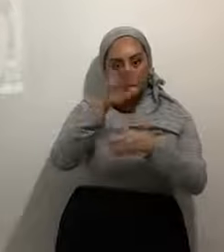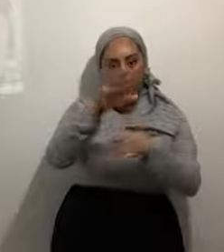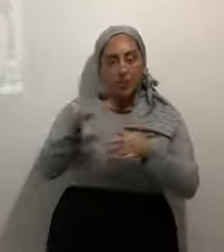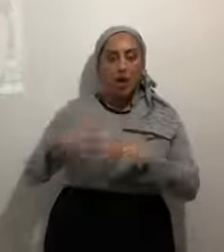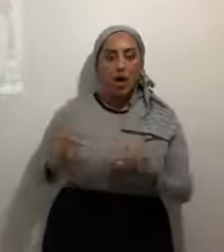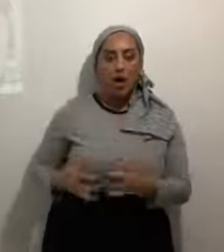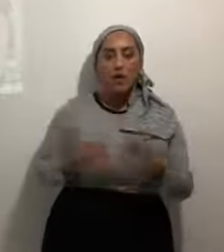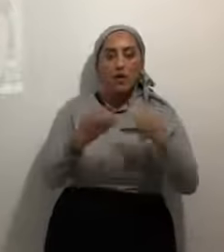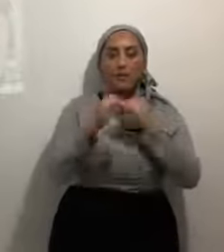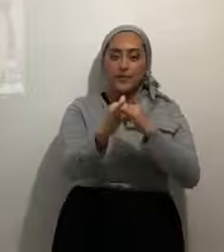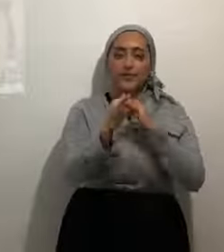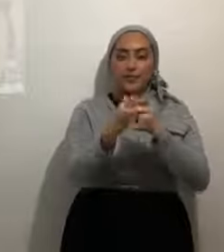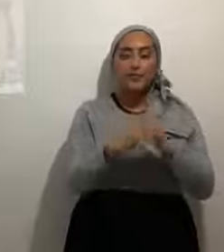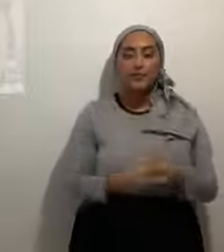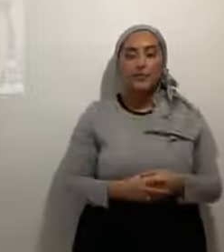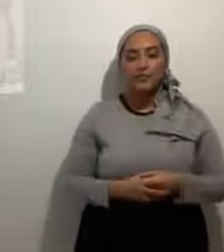contagiarte eso, no otra cosa.